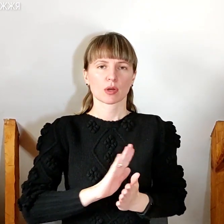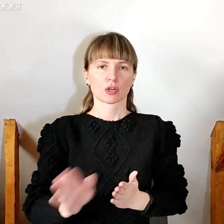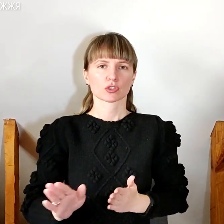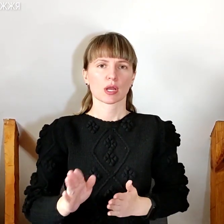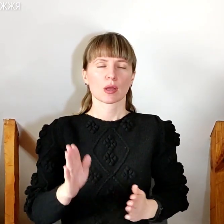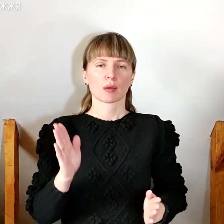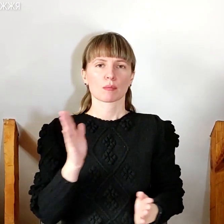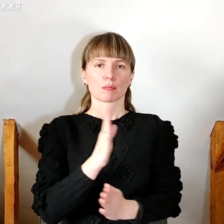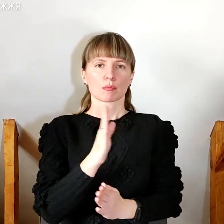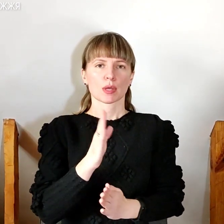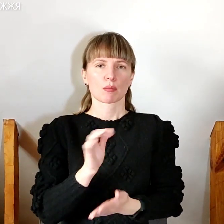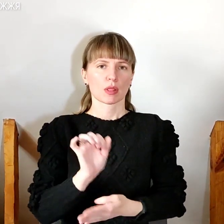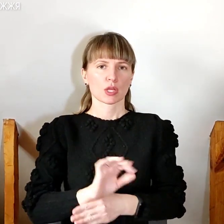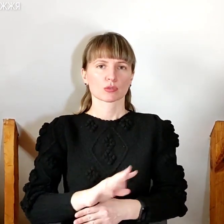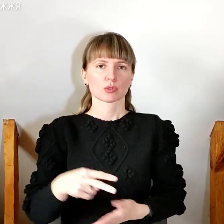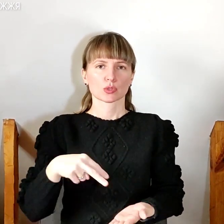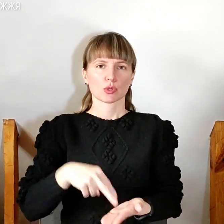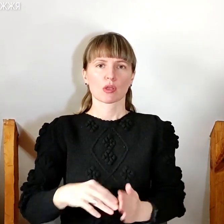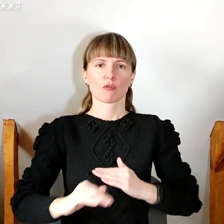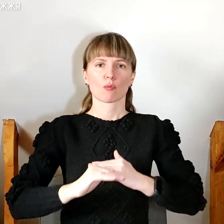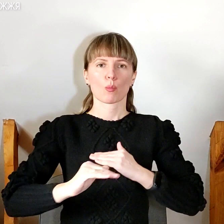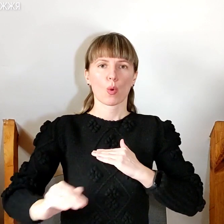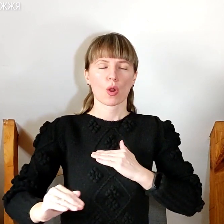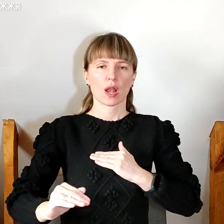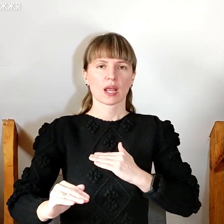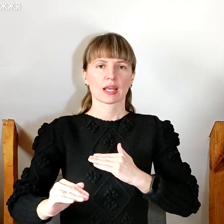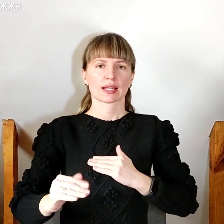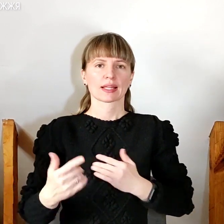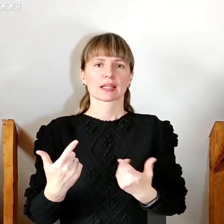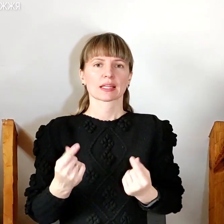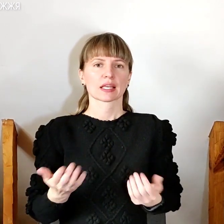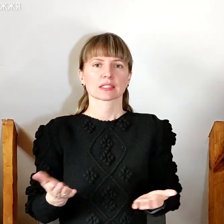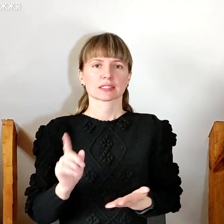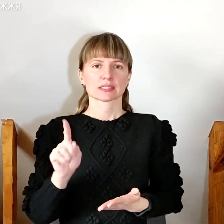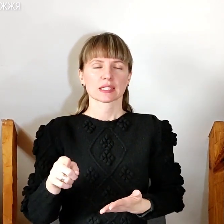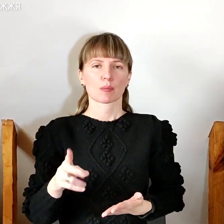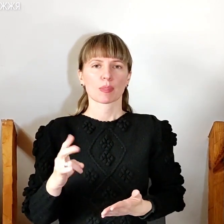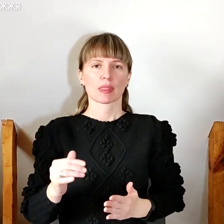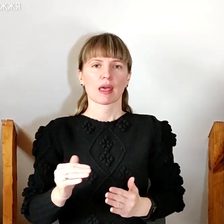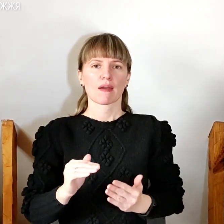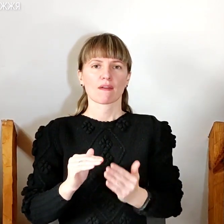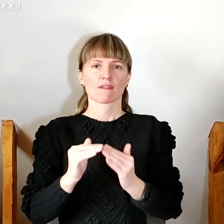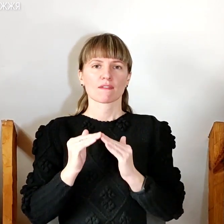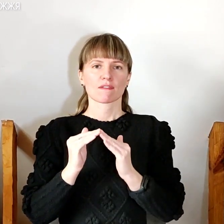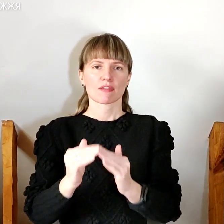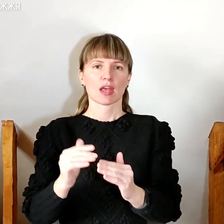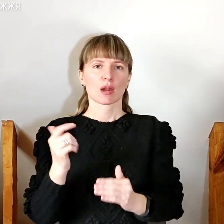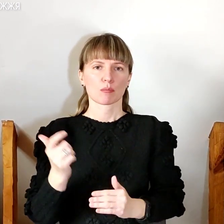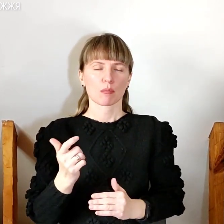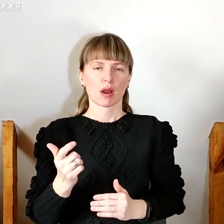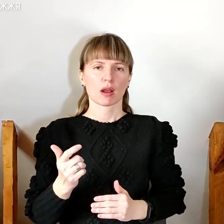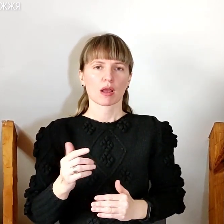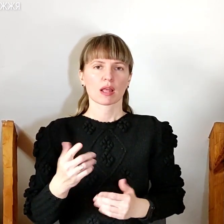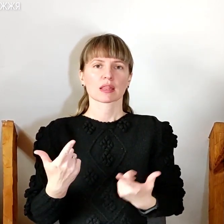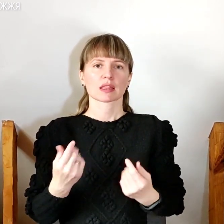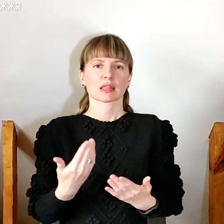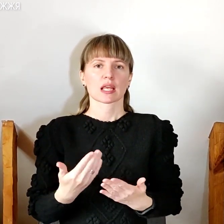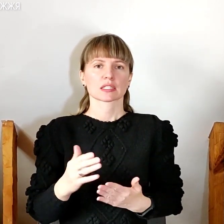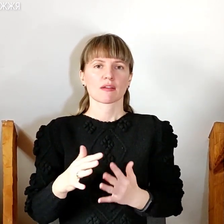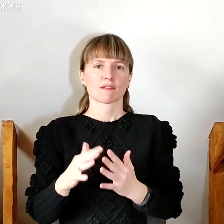якихось там, на фермах, там, на десь в лісочках і таке інше. А в Токмак вони заходили, входили